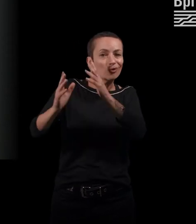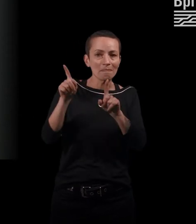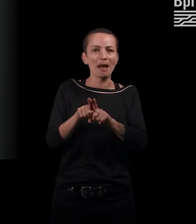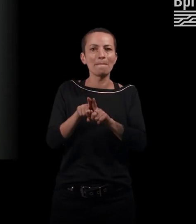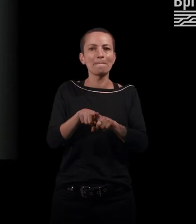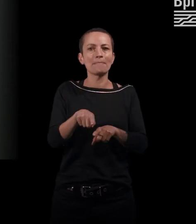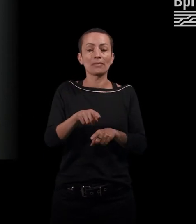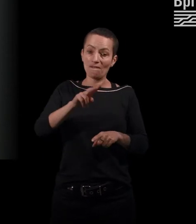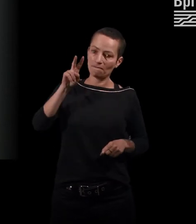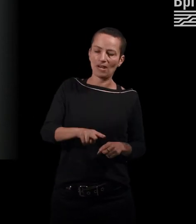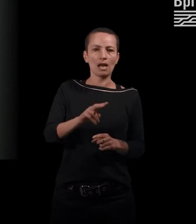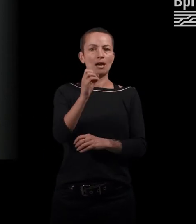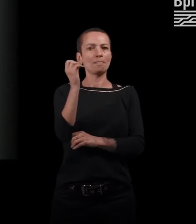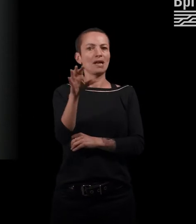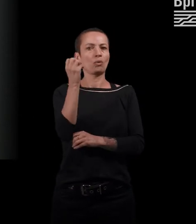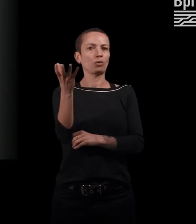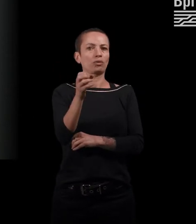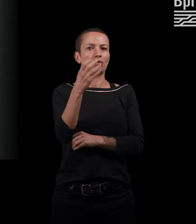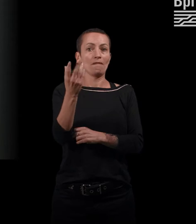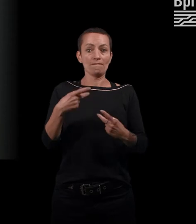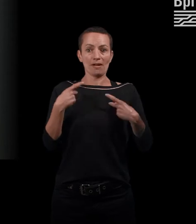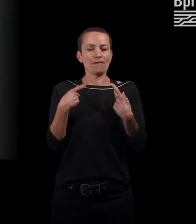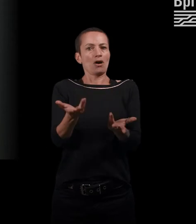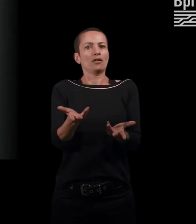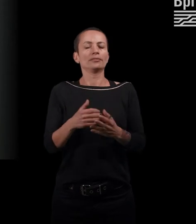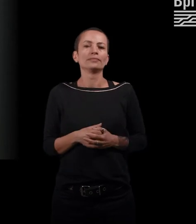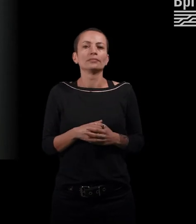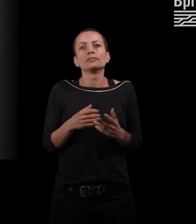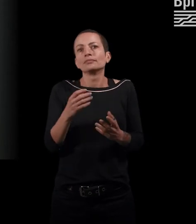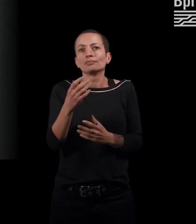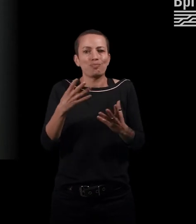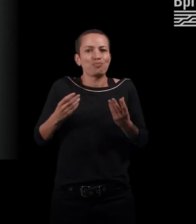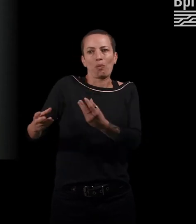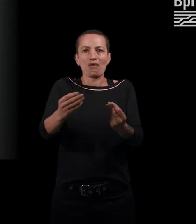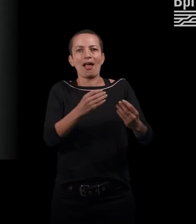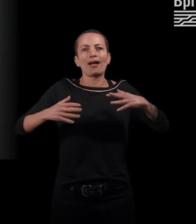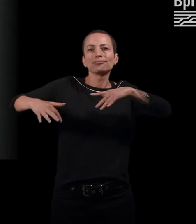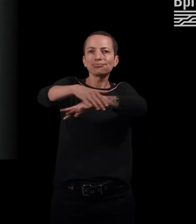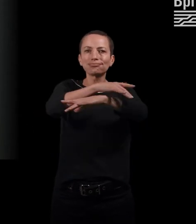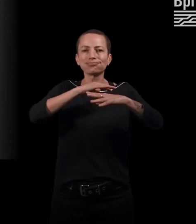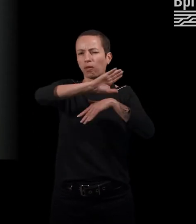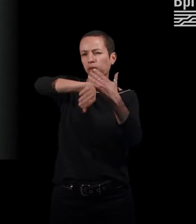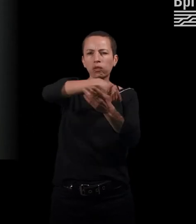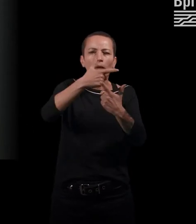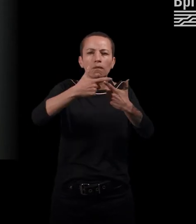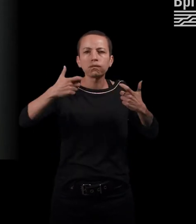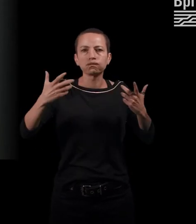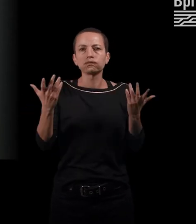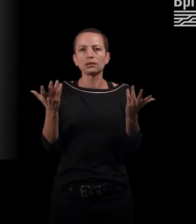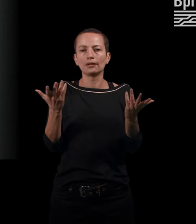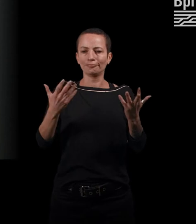en tout cas un vrai Beyrouth, un Beyrouth vivant, un Beyrouth vibrant, un Beyrouth populaire et qui brasse, un